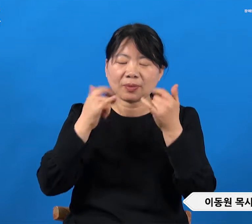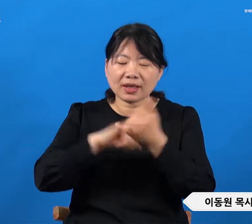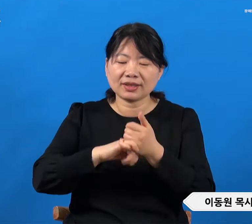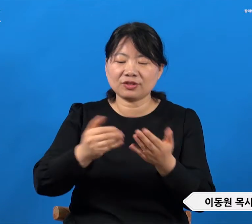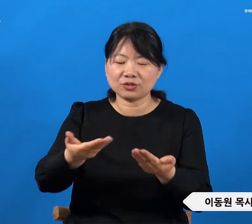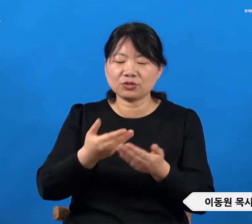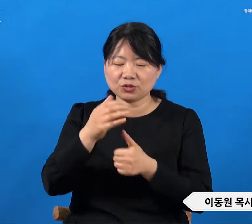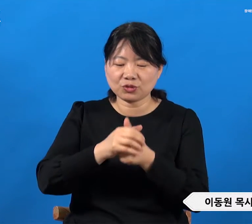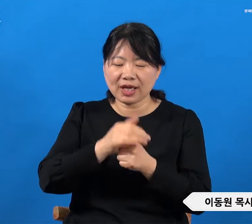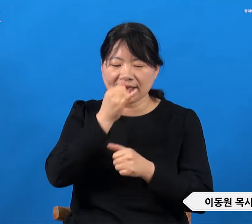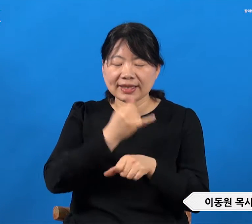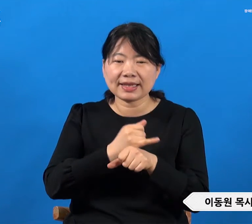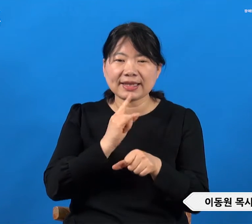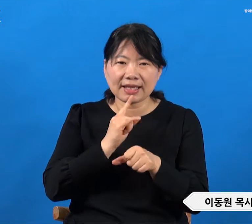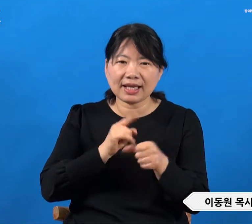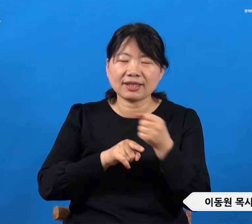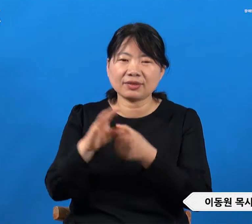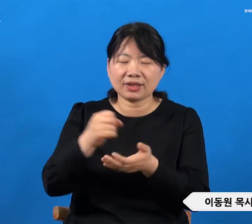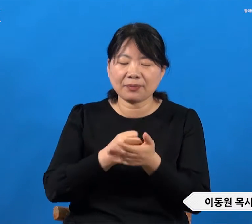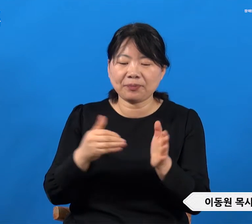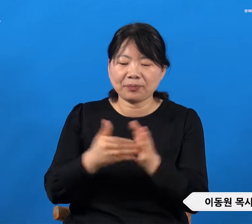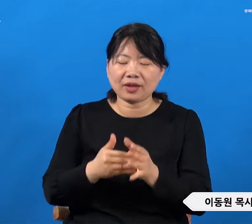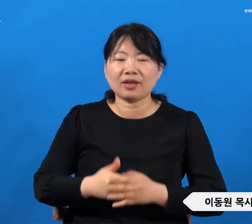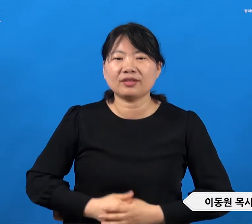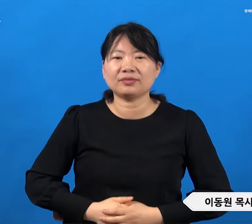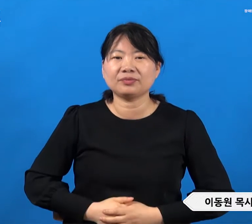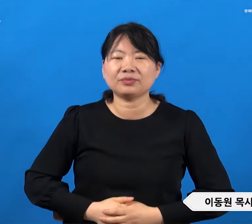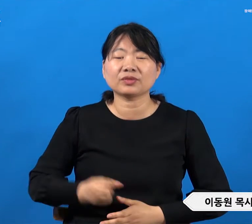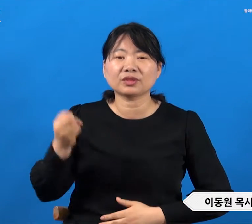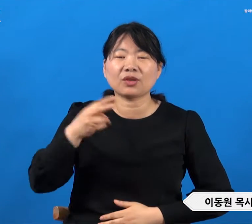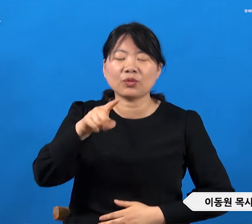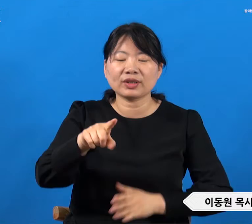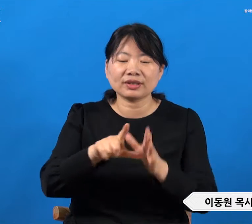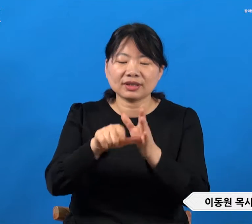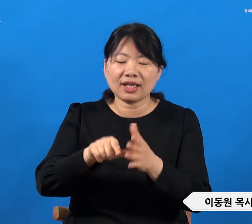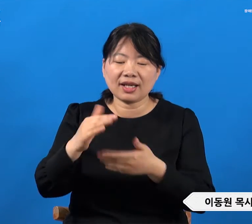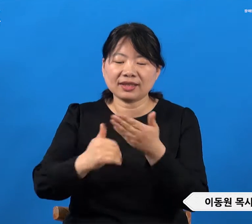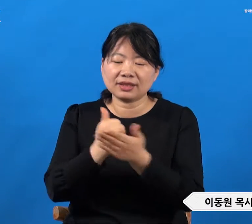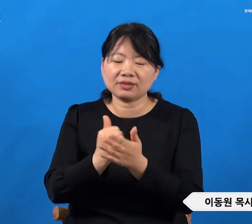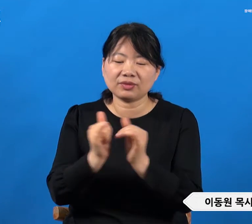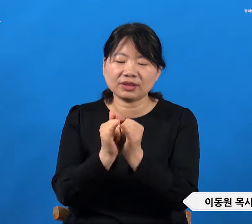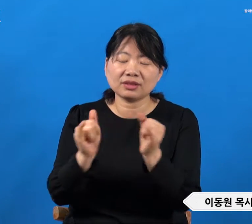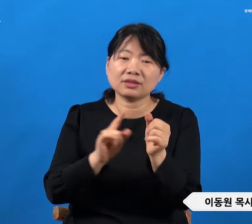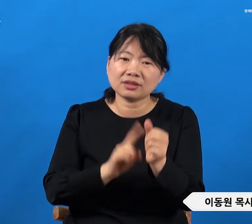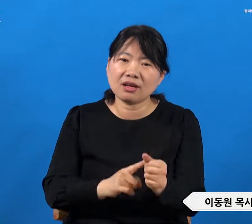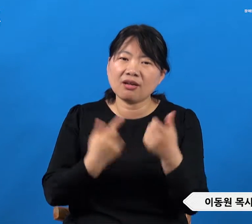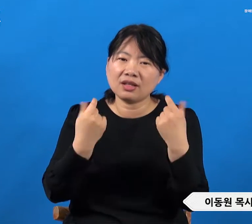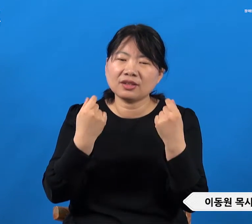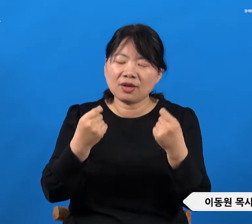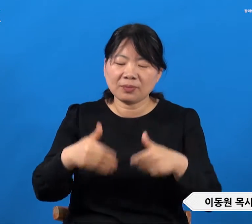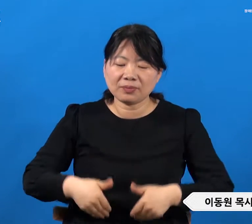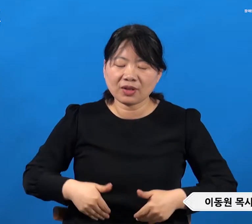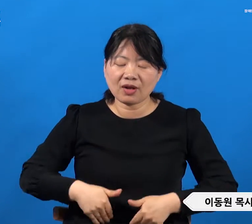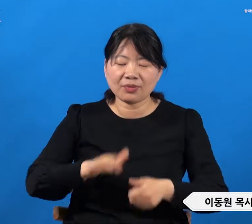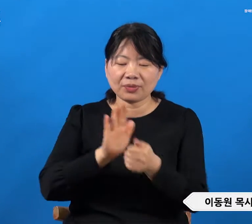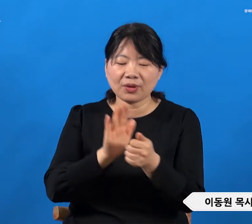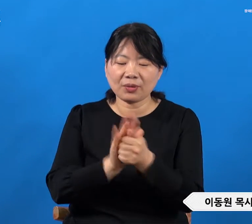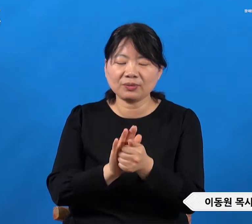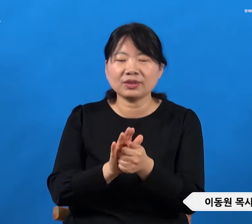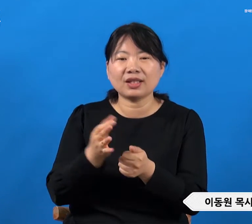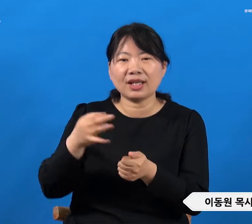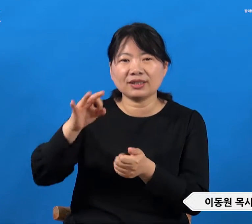반드시 주어진다라는 레슨을 얻을 수가 있습니다. 그리고 그때 하나님의 백성들은 이런 필요한